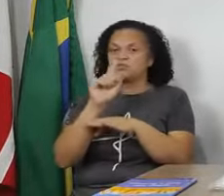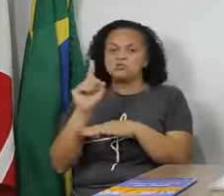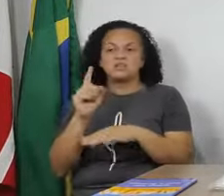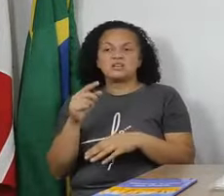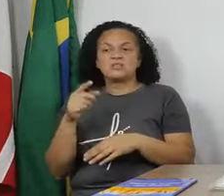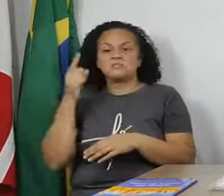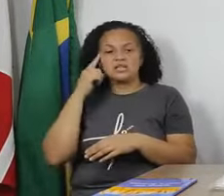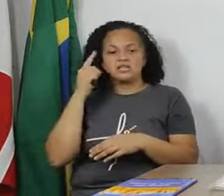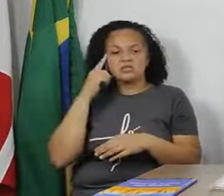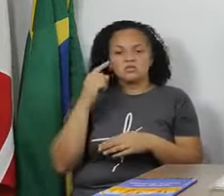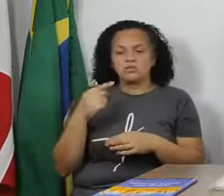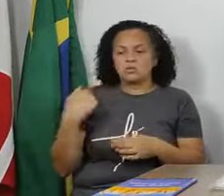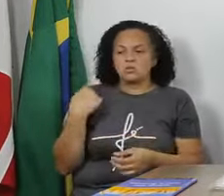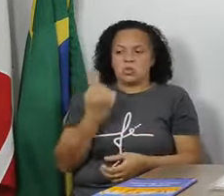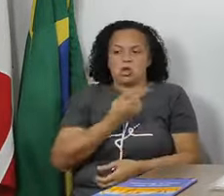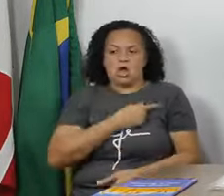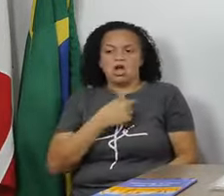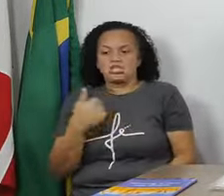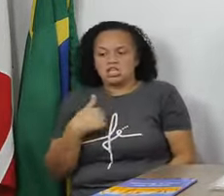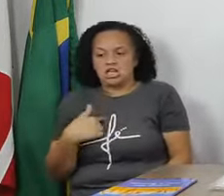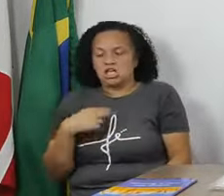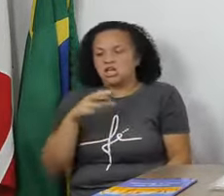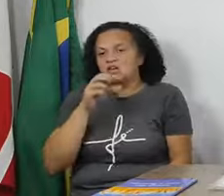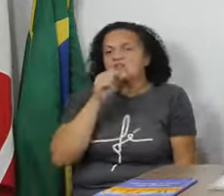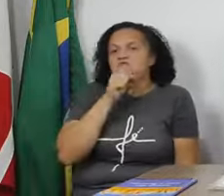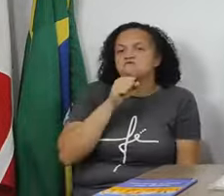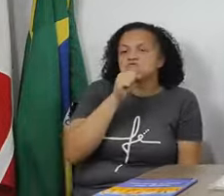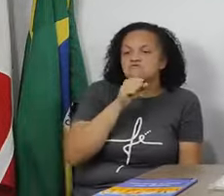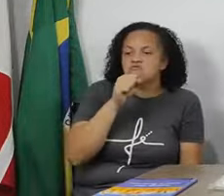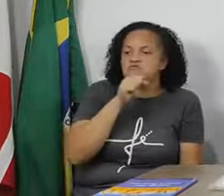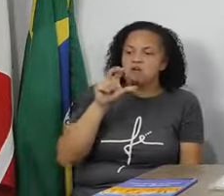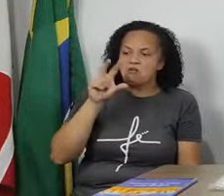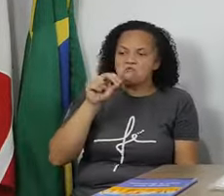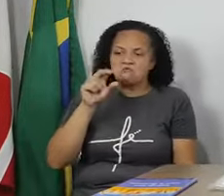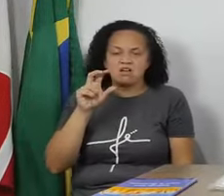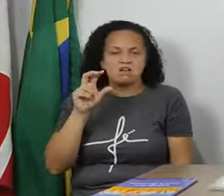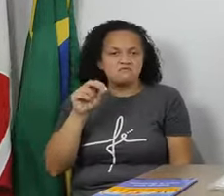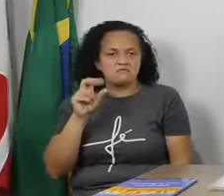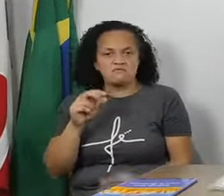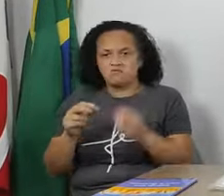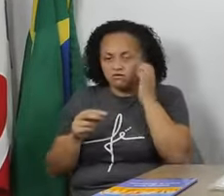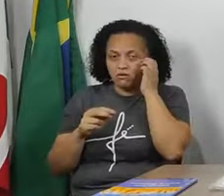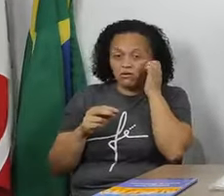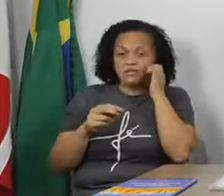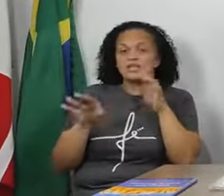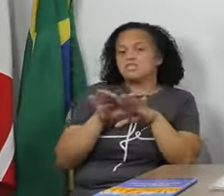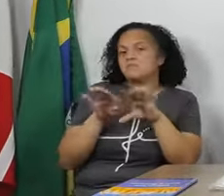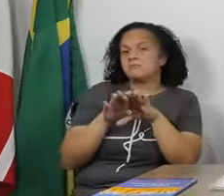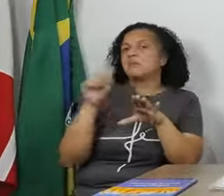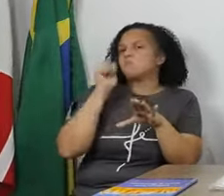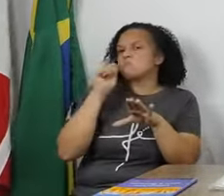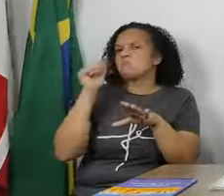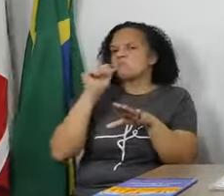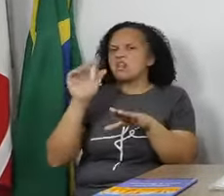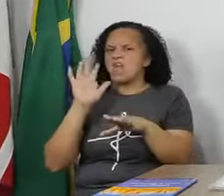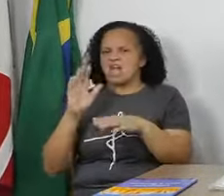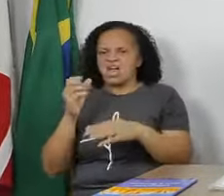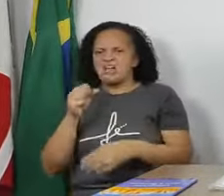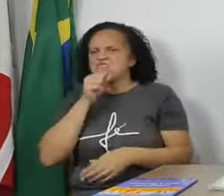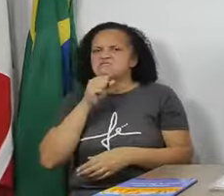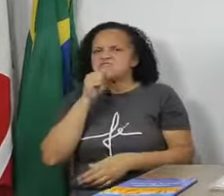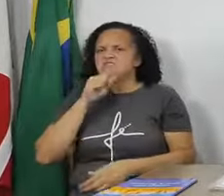não atentou para o seu corpo de quase 100 anos e para o ventre amortecido de Sara de quase 90, mas ele